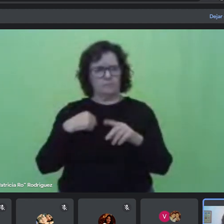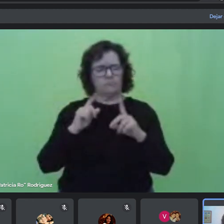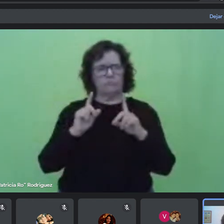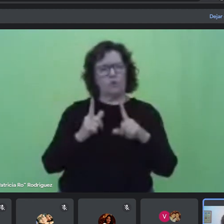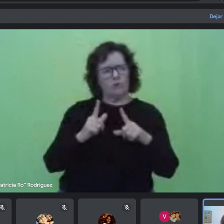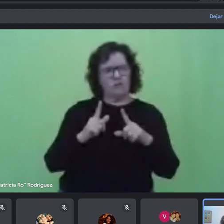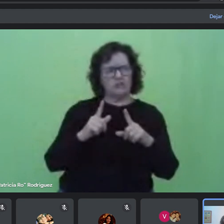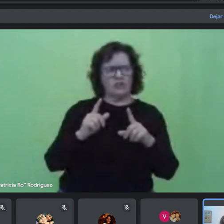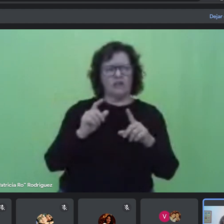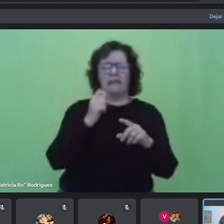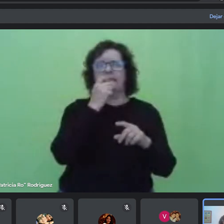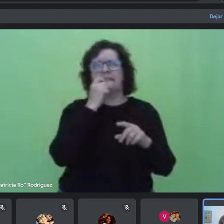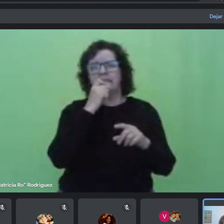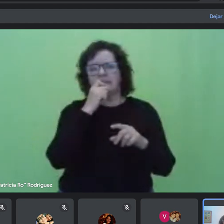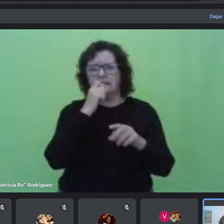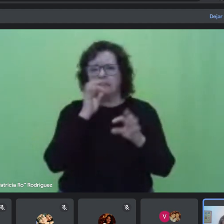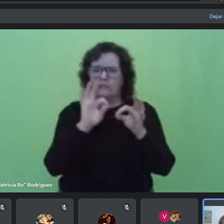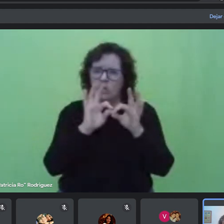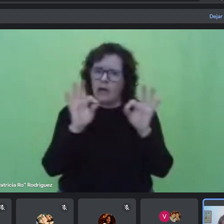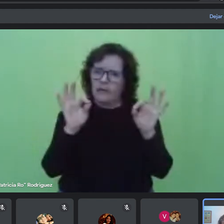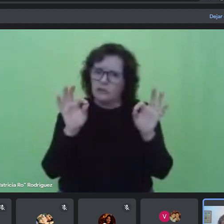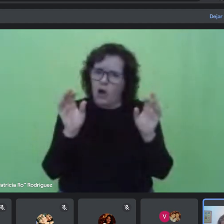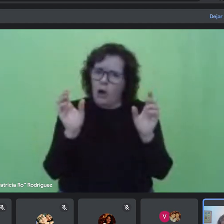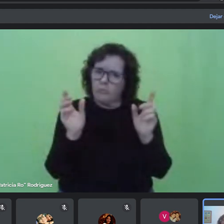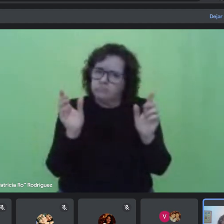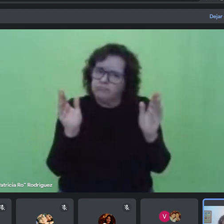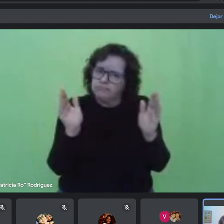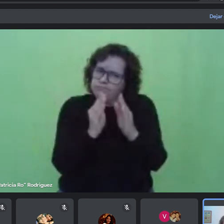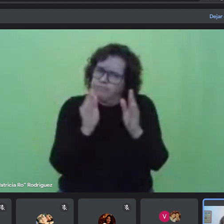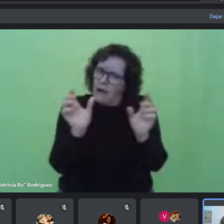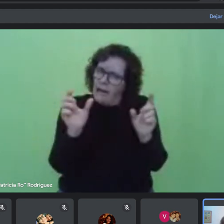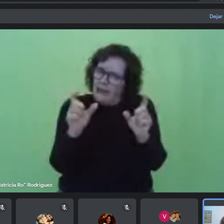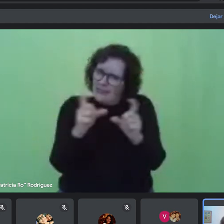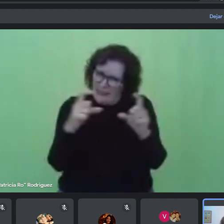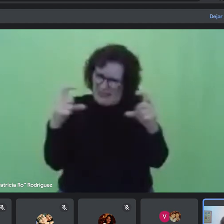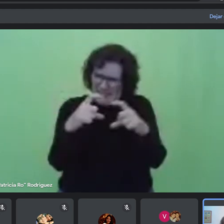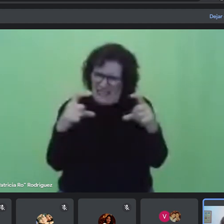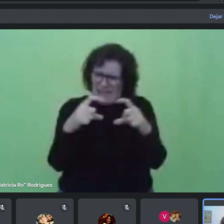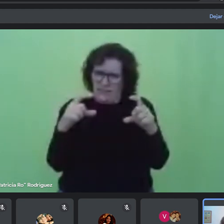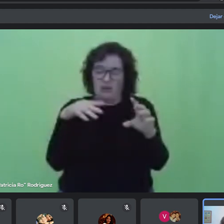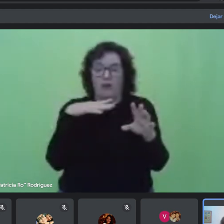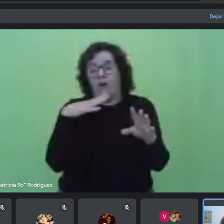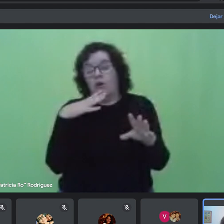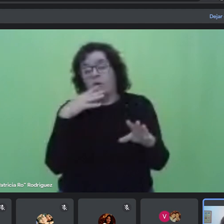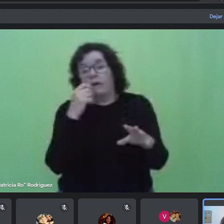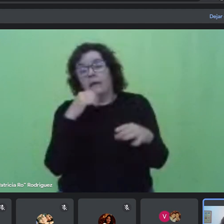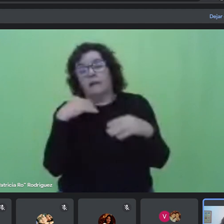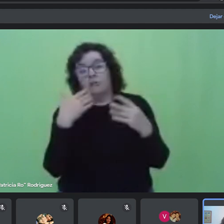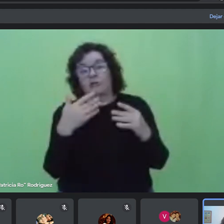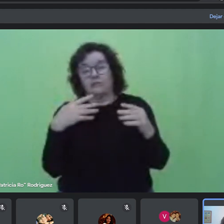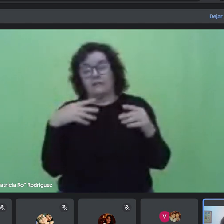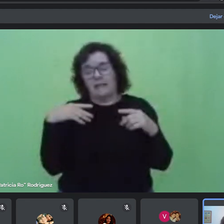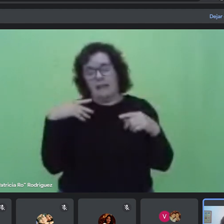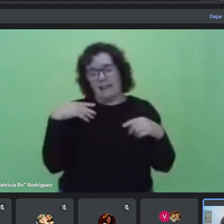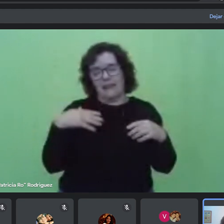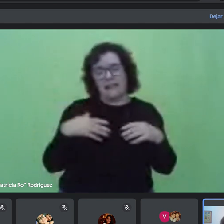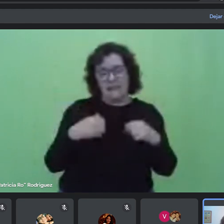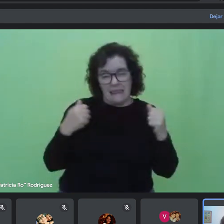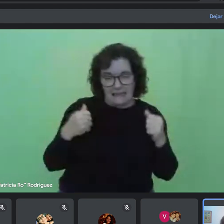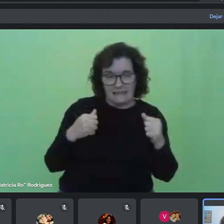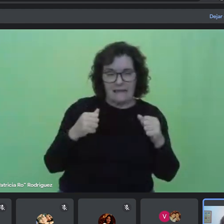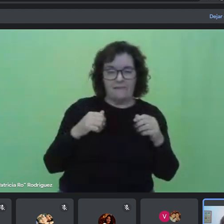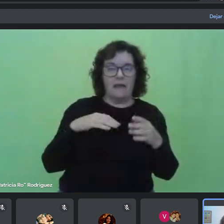bloque? A ver. El desafío es aprovechar la agencia humana para darle forma o diseñar